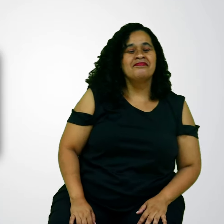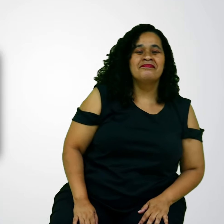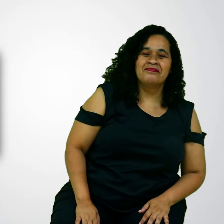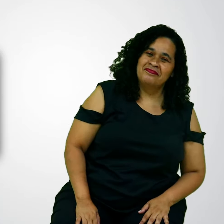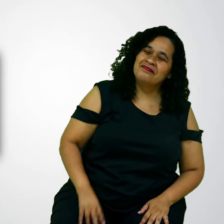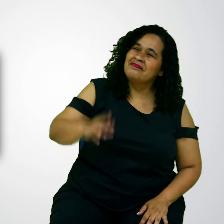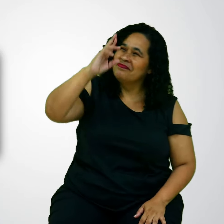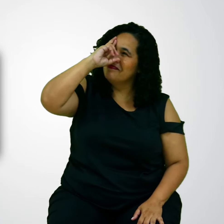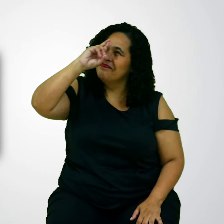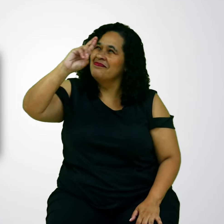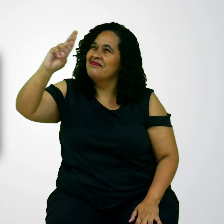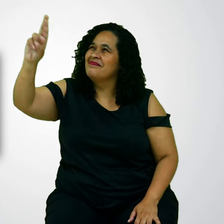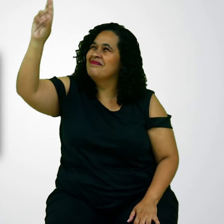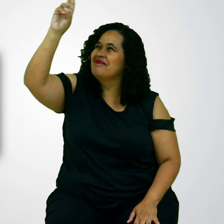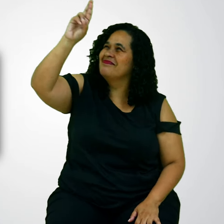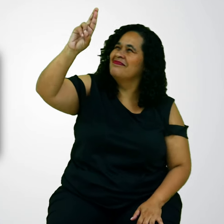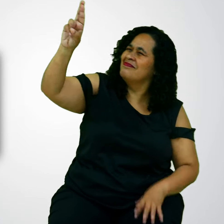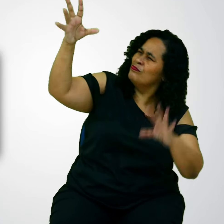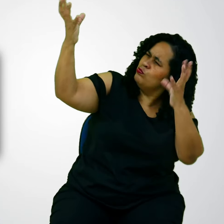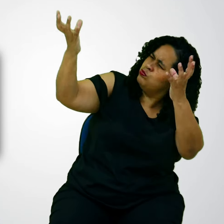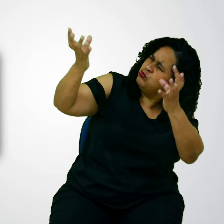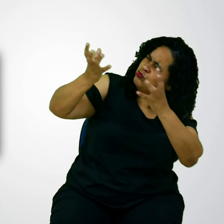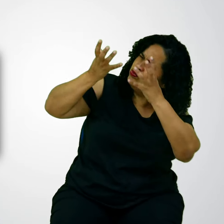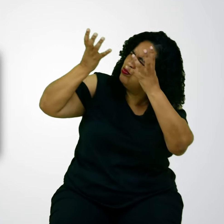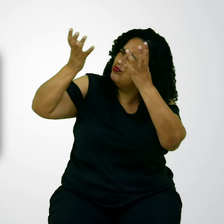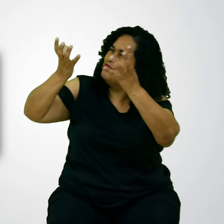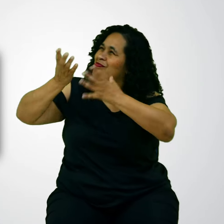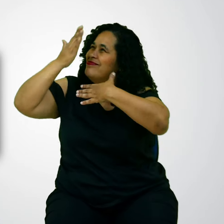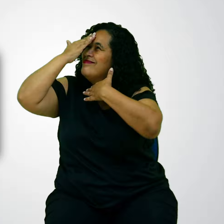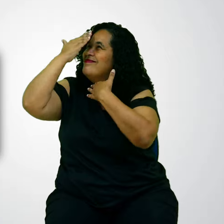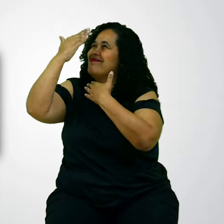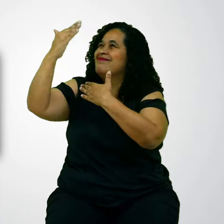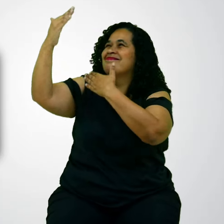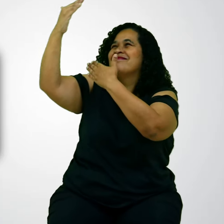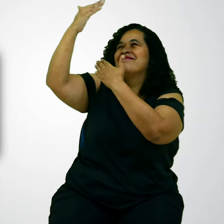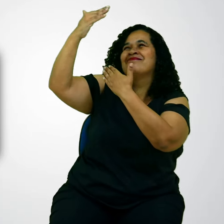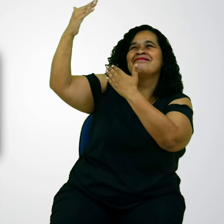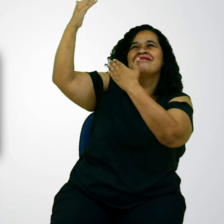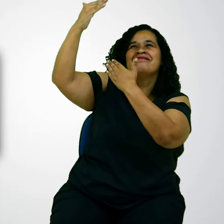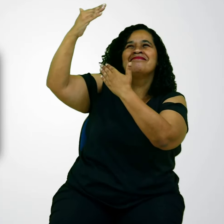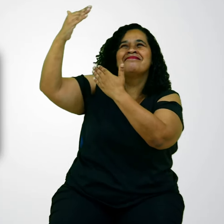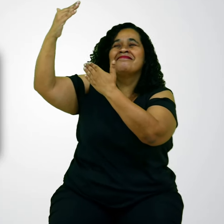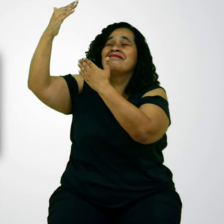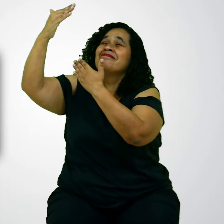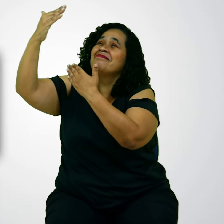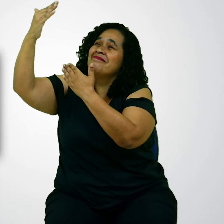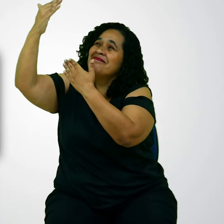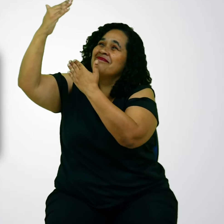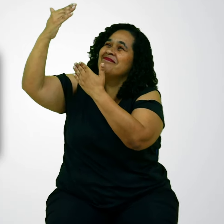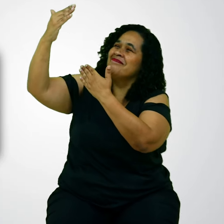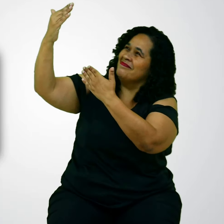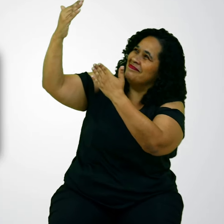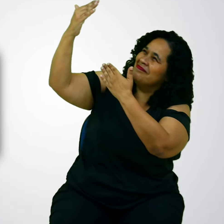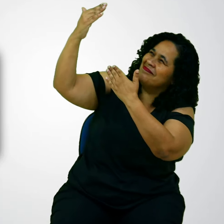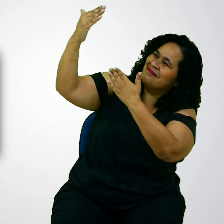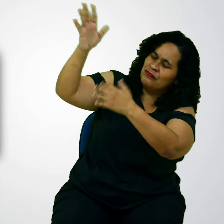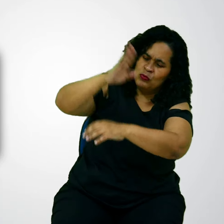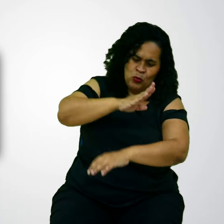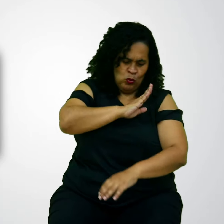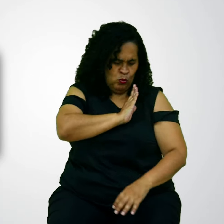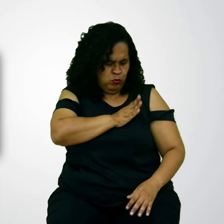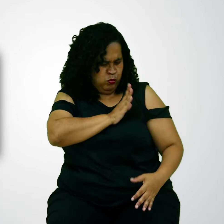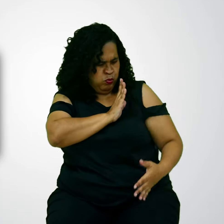Senhor, quero te agradecer, te entregar meu coração,